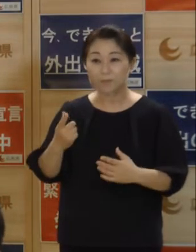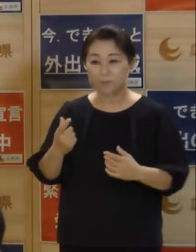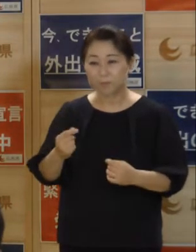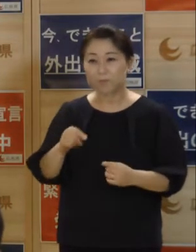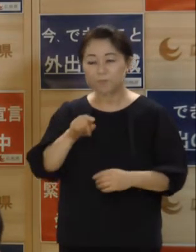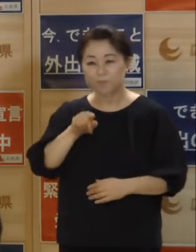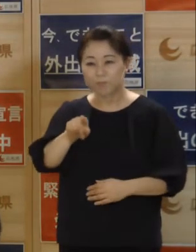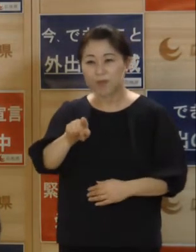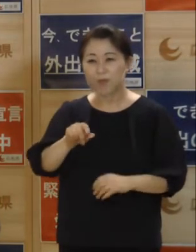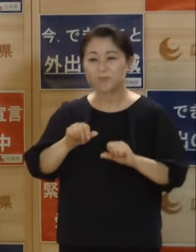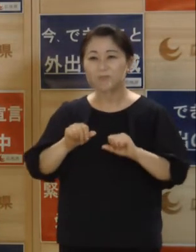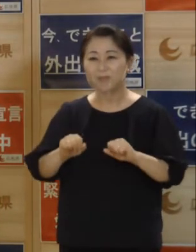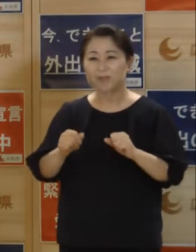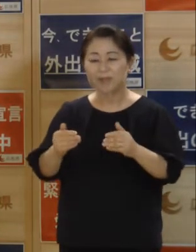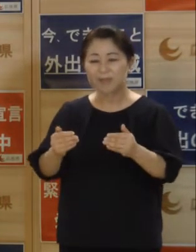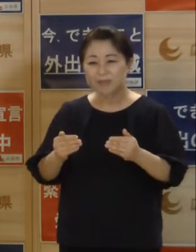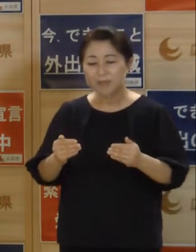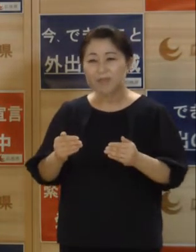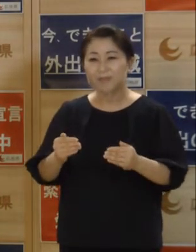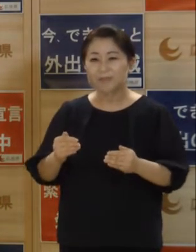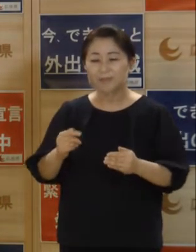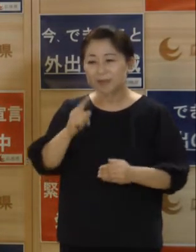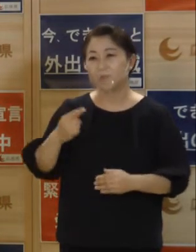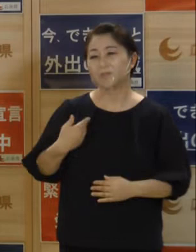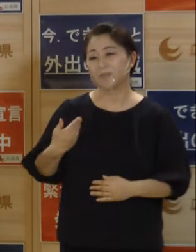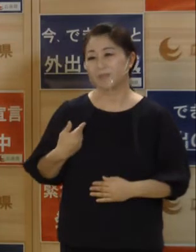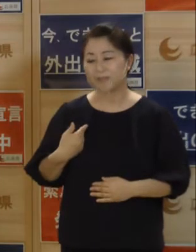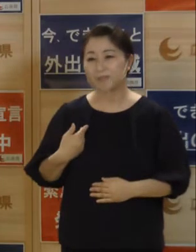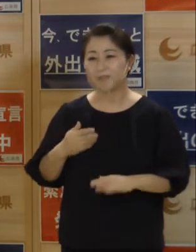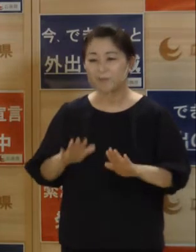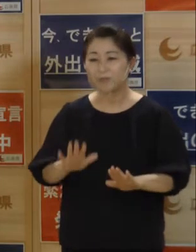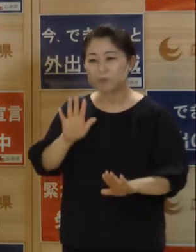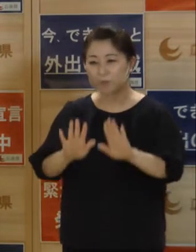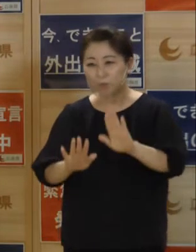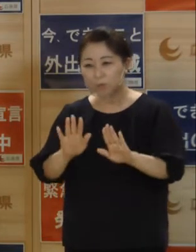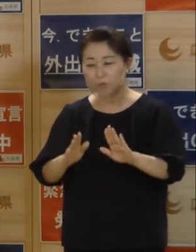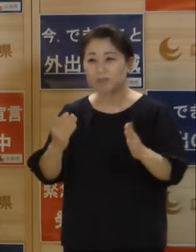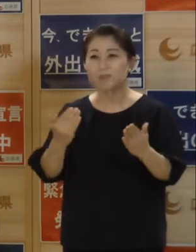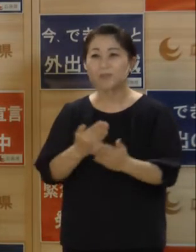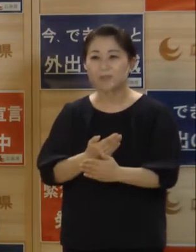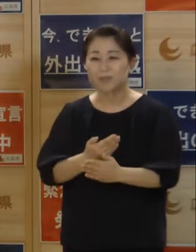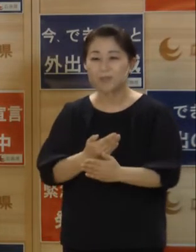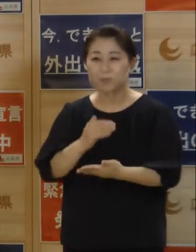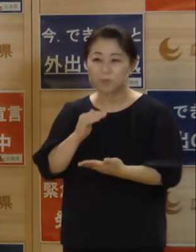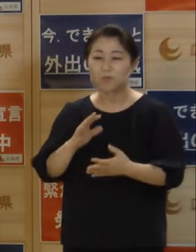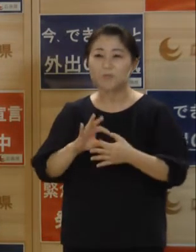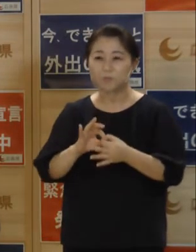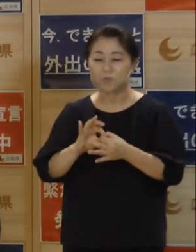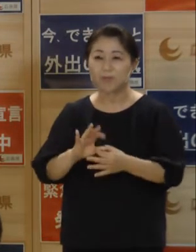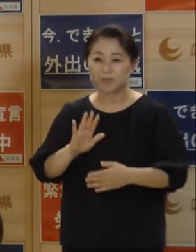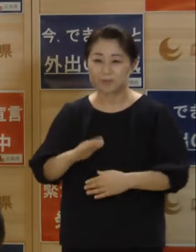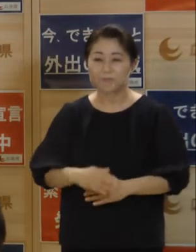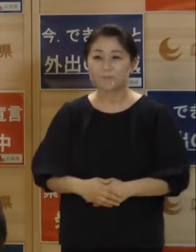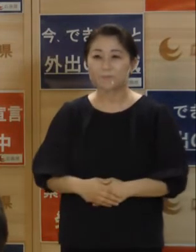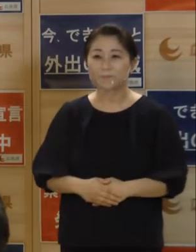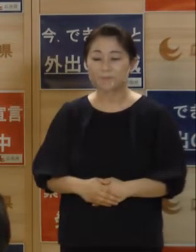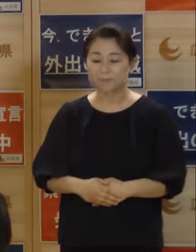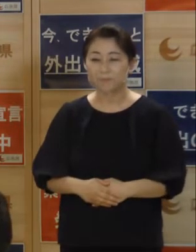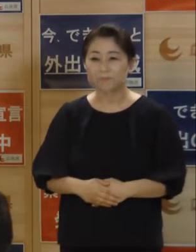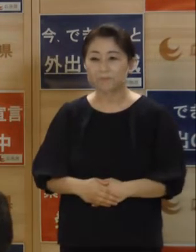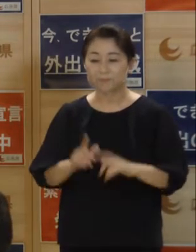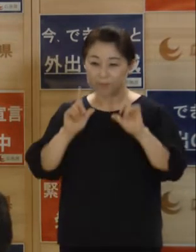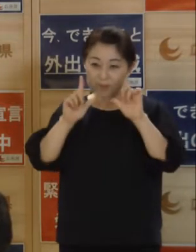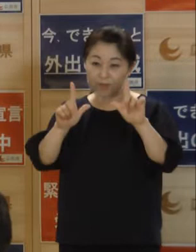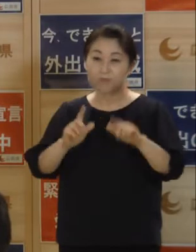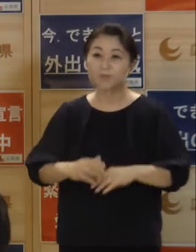令を行わ、ざるを得ないというか、そういう状況までになっている点についてはどのように受け止めておられますか。 そう